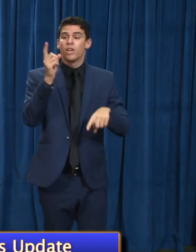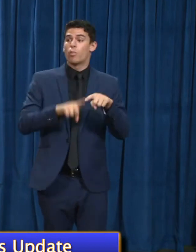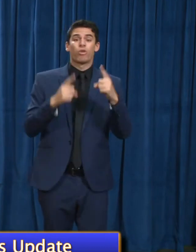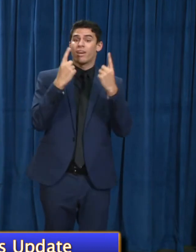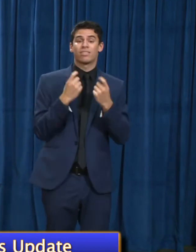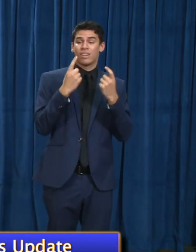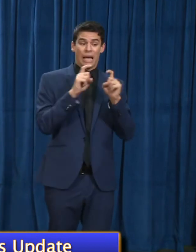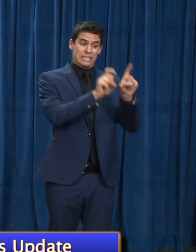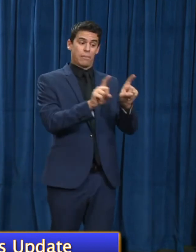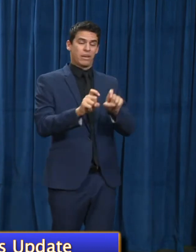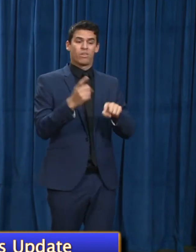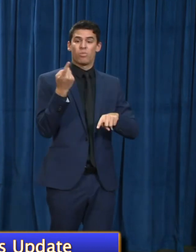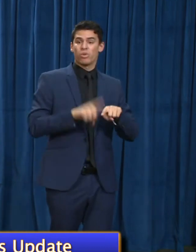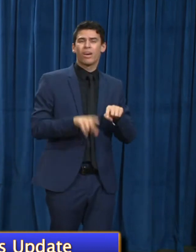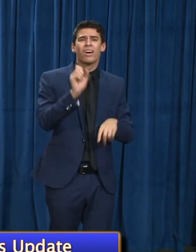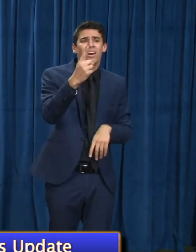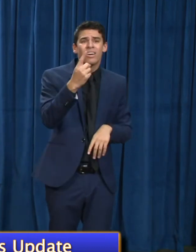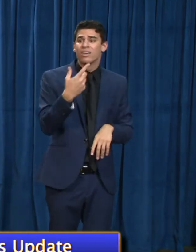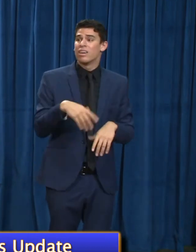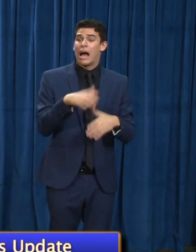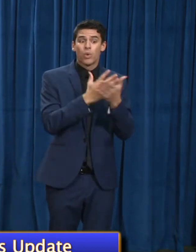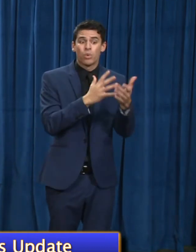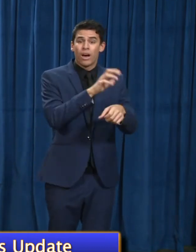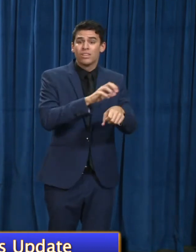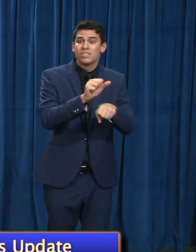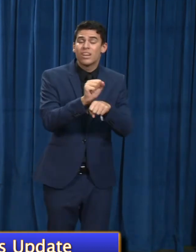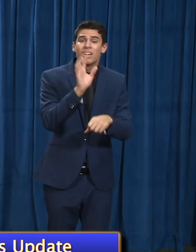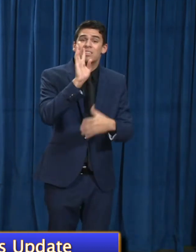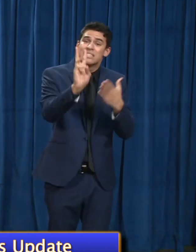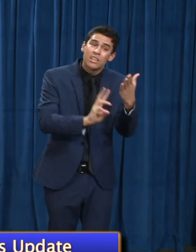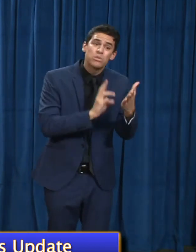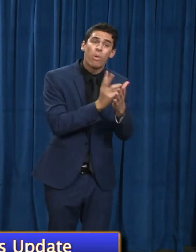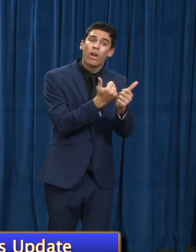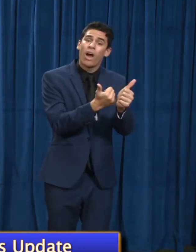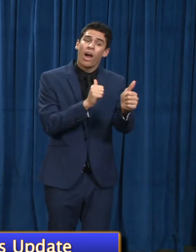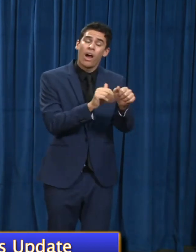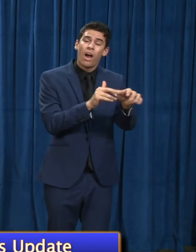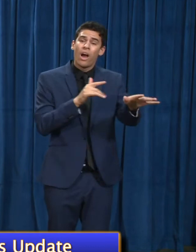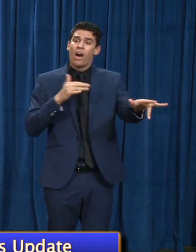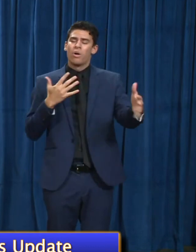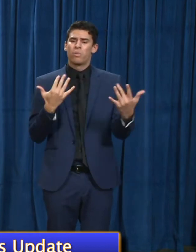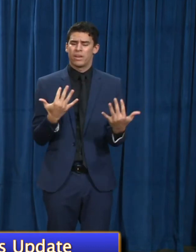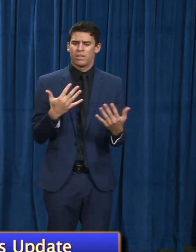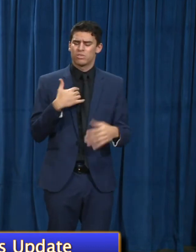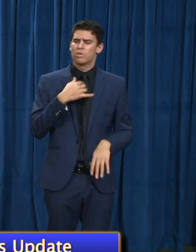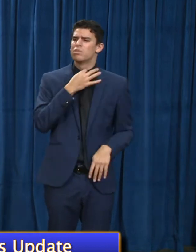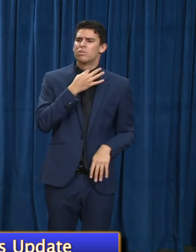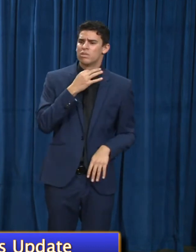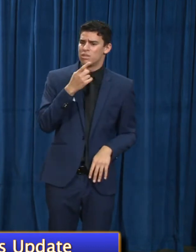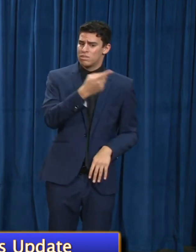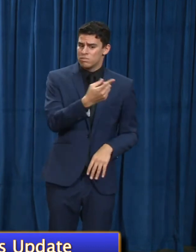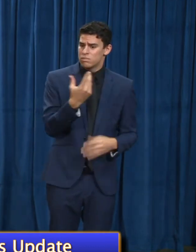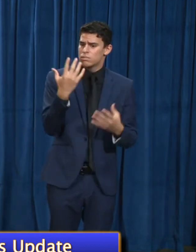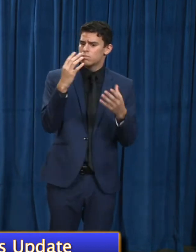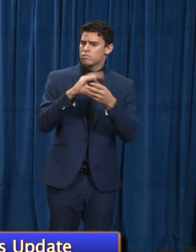son de más de 6 horas de espera, incluso 7 algunas personas. Pregunto, ¿qué mensaje hay para esas